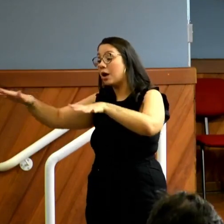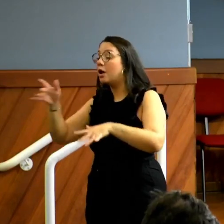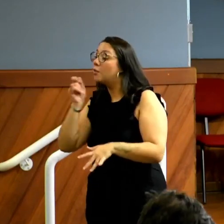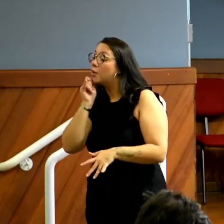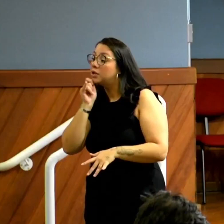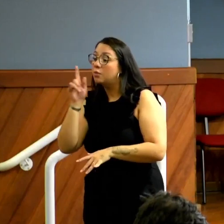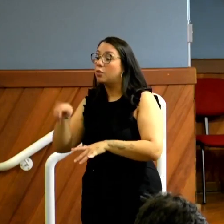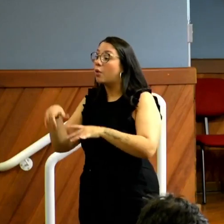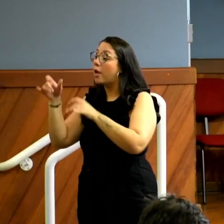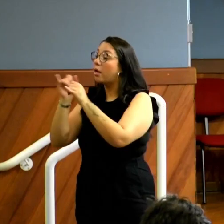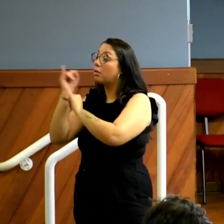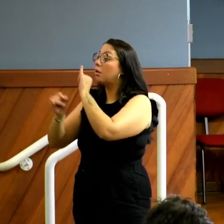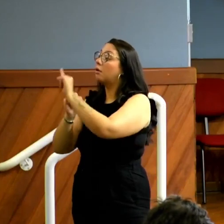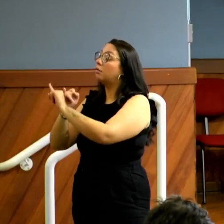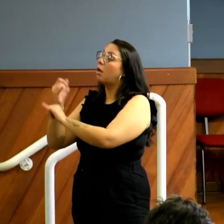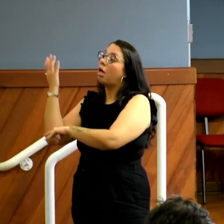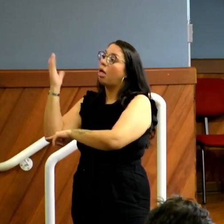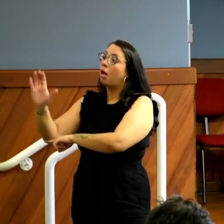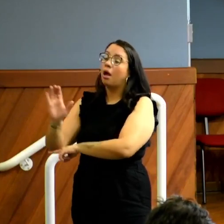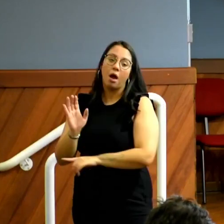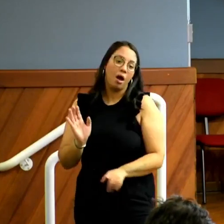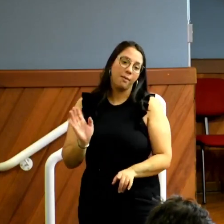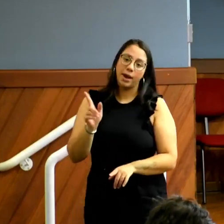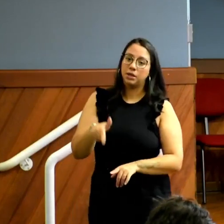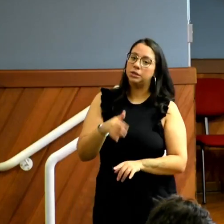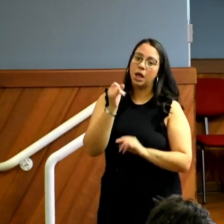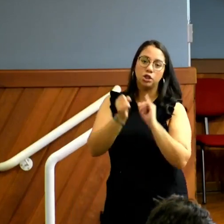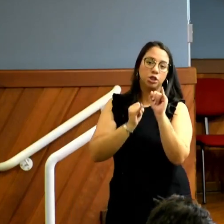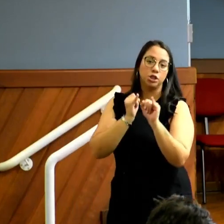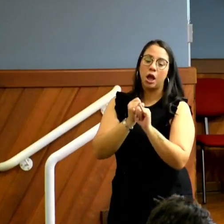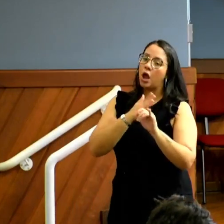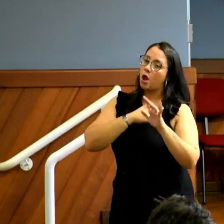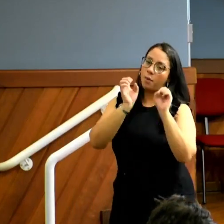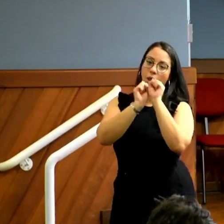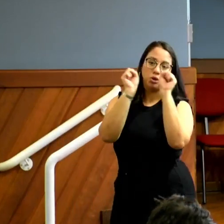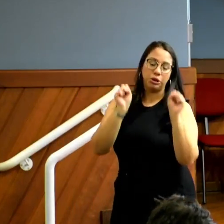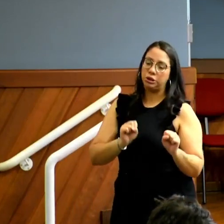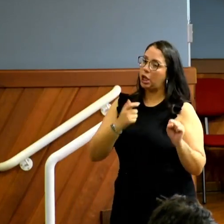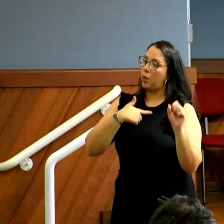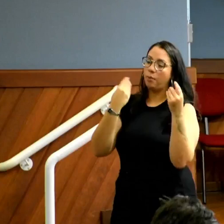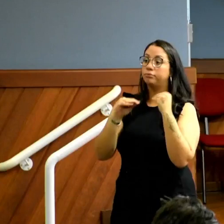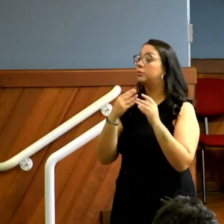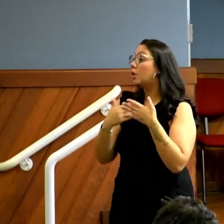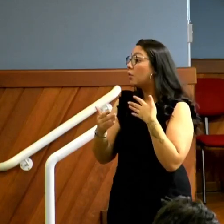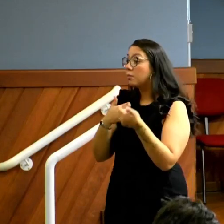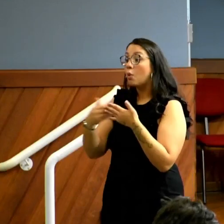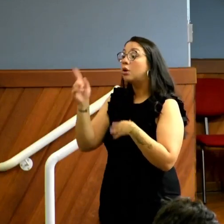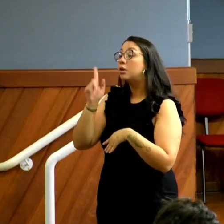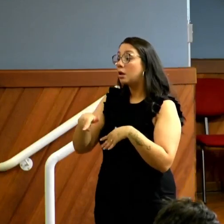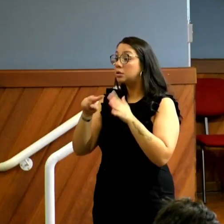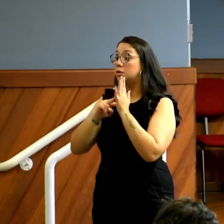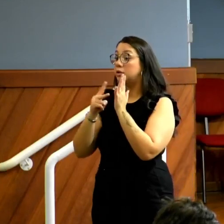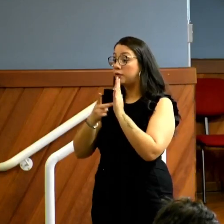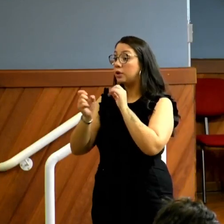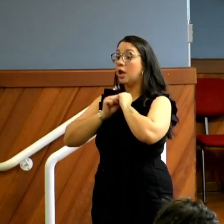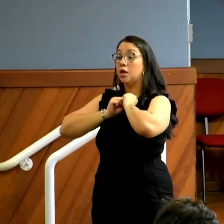numa base de dados na internet. Ah, mas é meu portal digital, é o meu sistema, é meu Tainacan, é meu Atom, não importa. Isso é divulgar, isso já